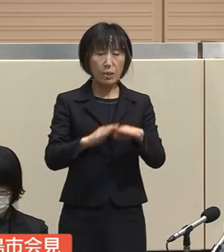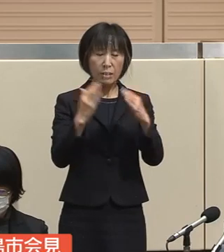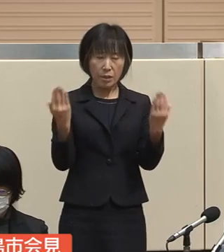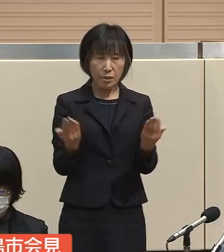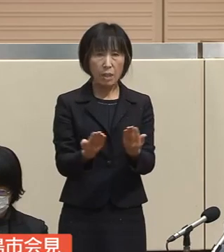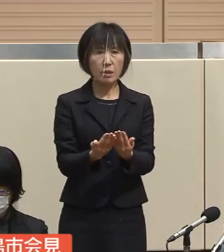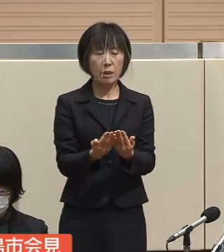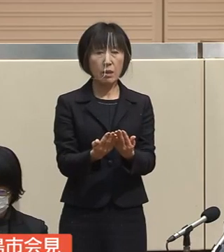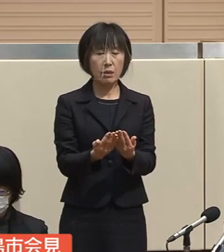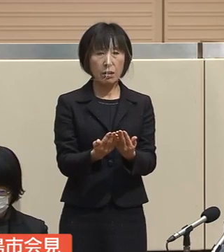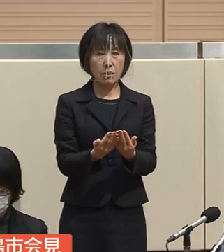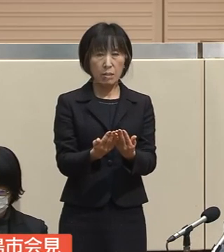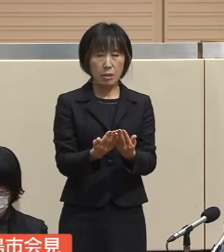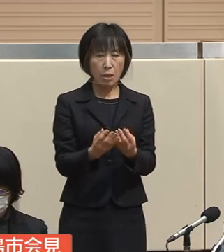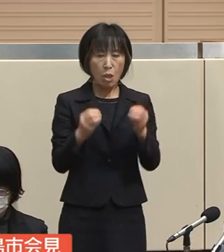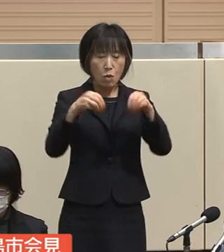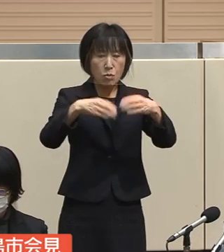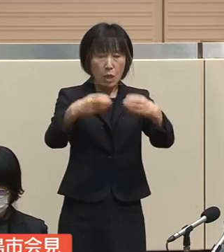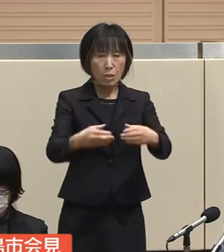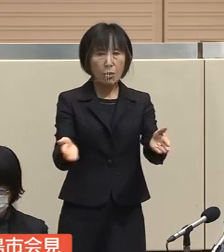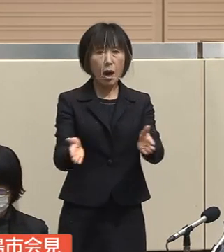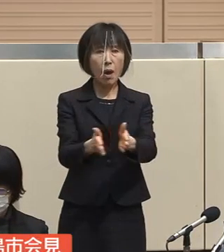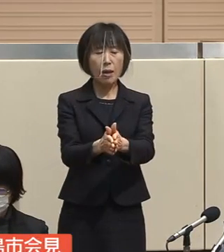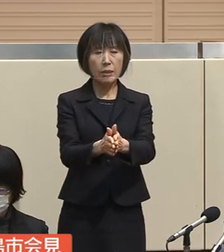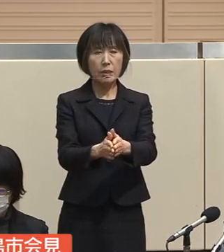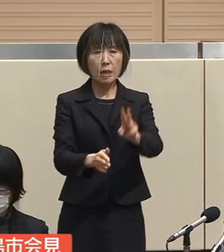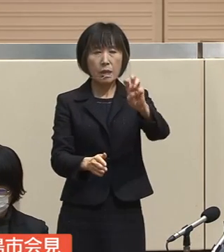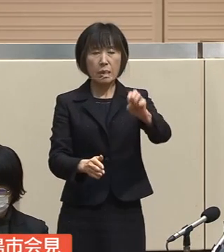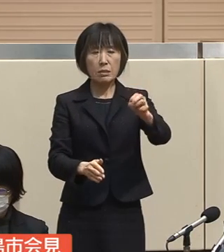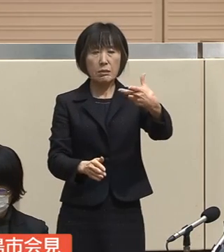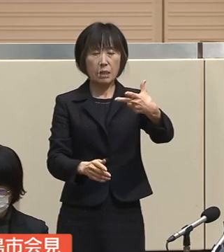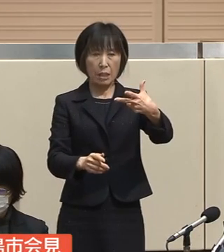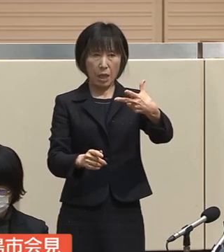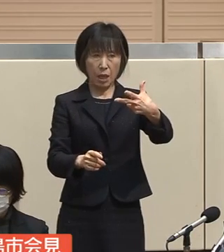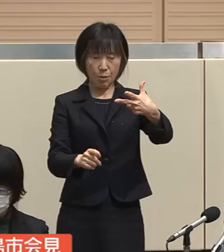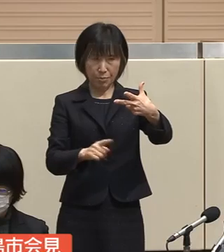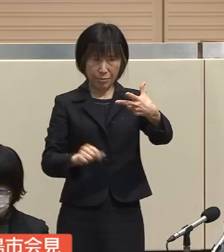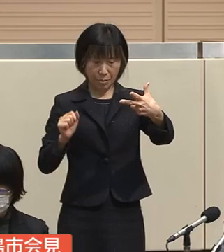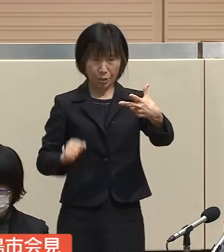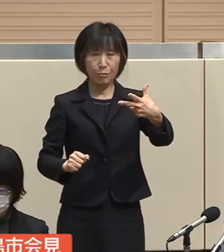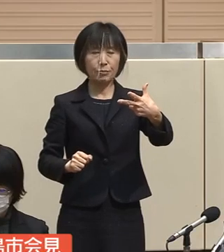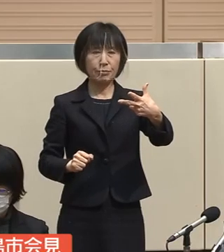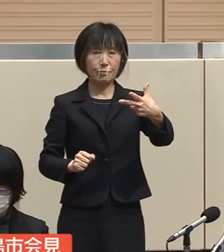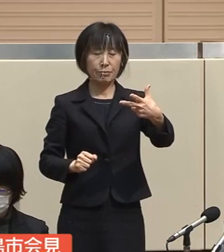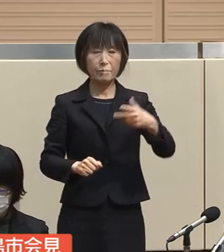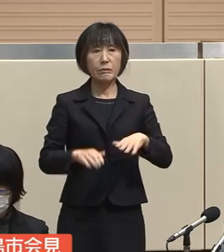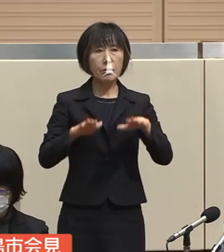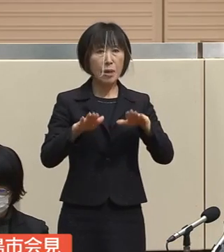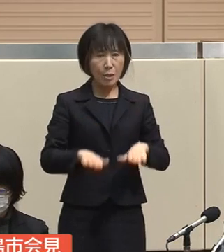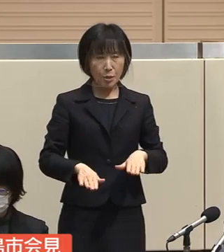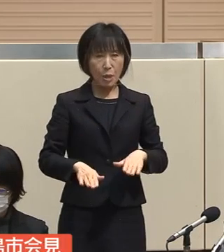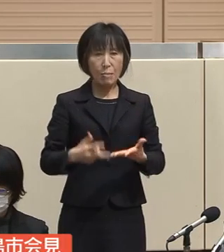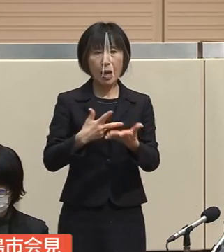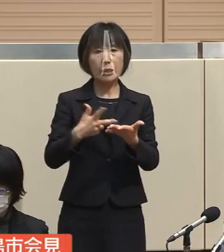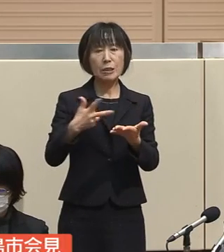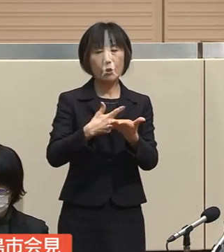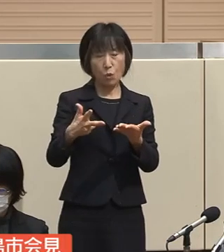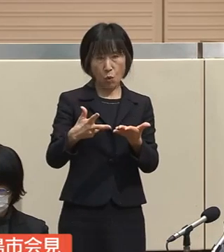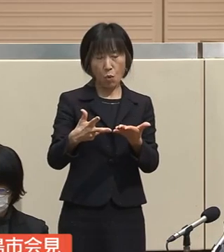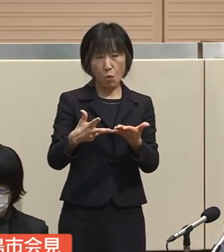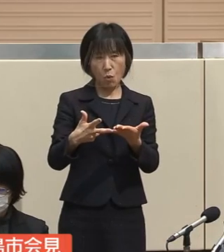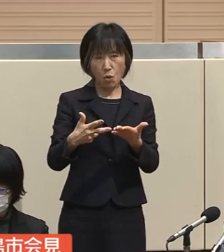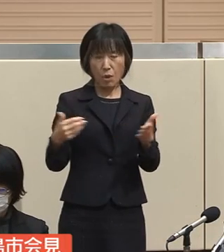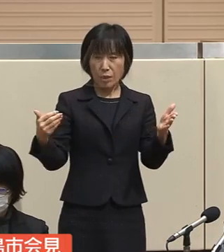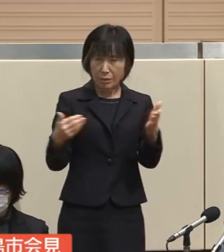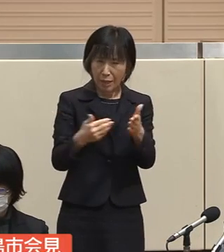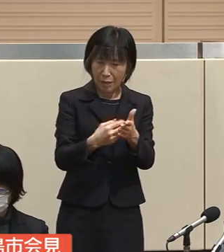でこちらのクラスターも含めまして37件ございます。で現在、その資料について最終